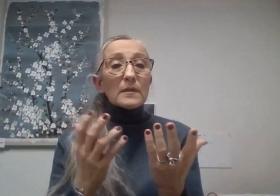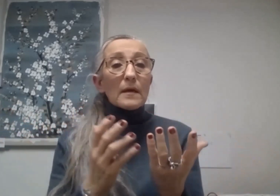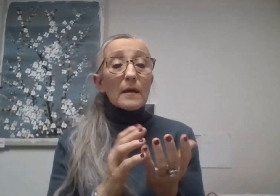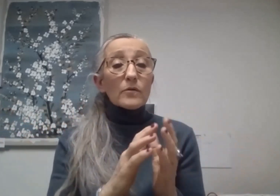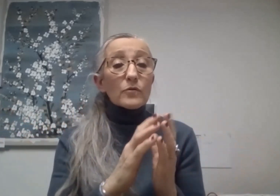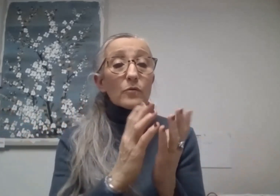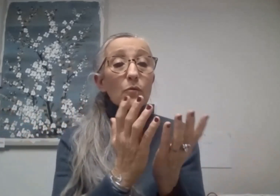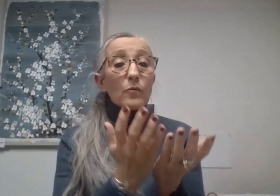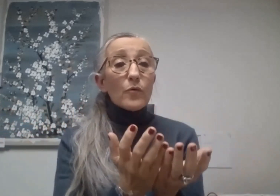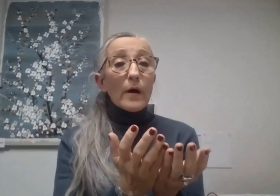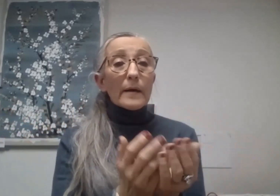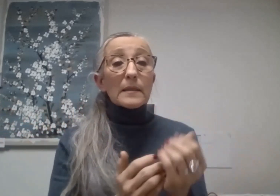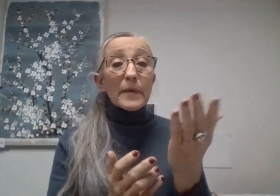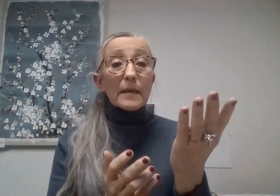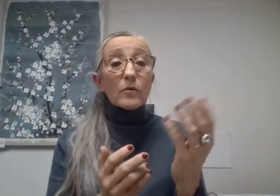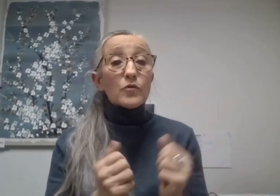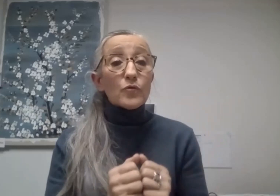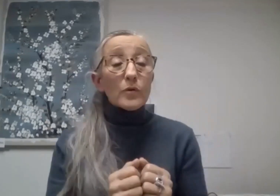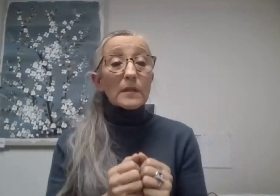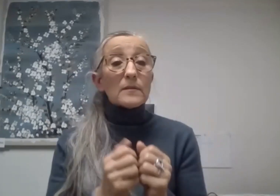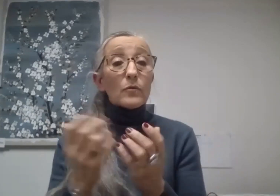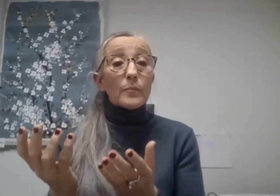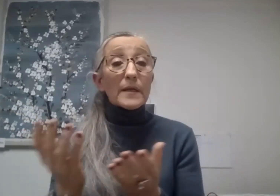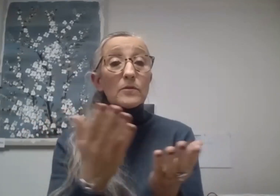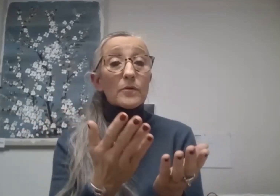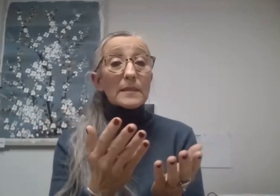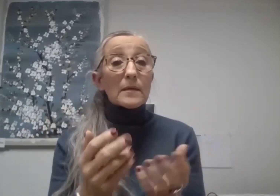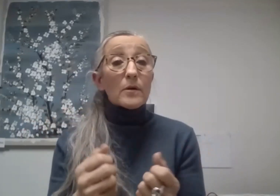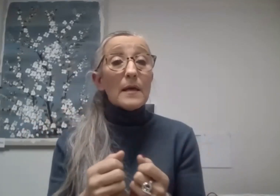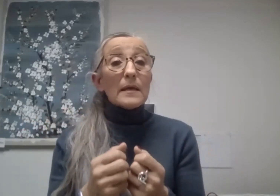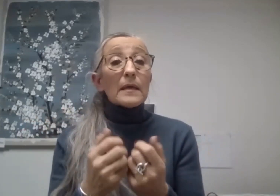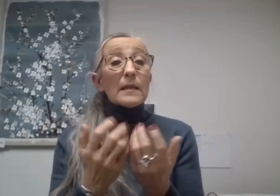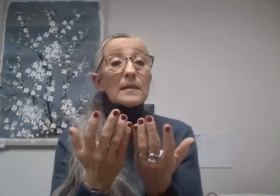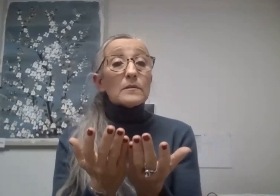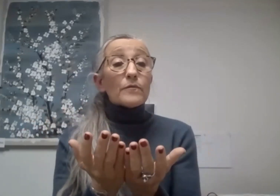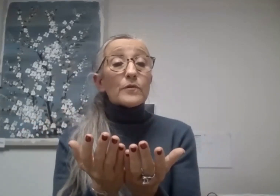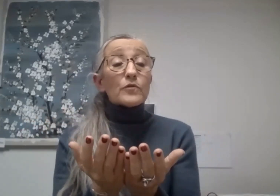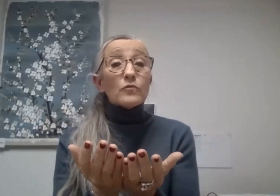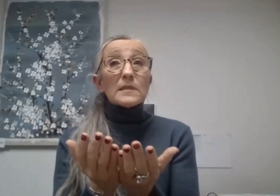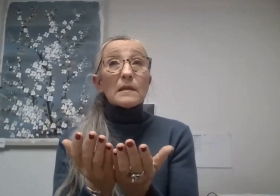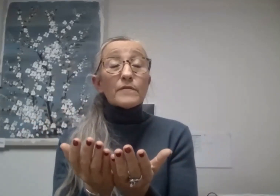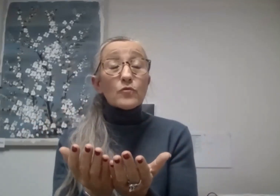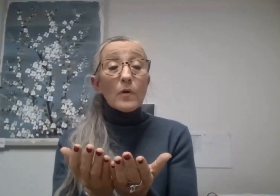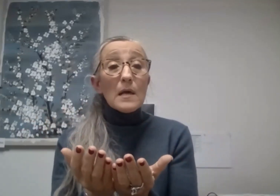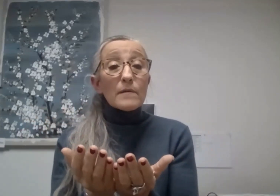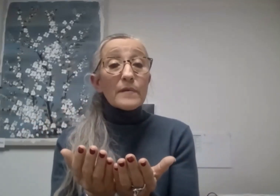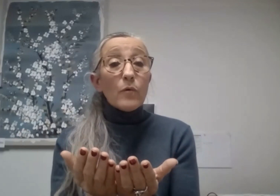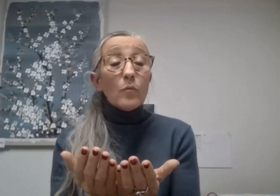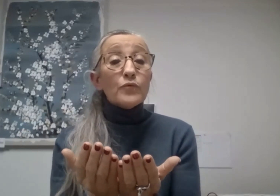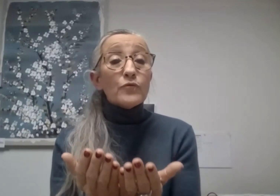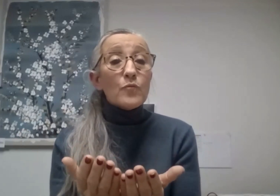on réussira lorsqu'on aura des pédagogues sourds qui seront présents dans les écoles et les enfants sourds, les élèves